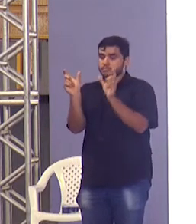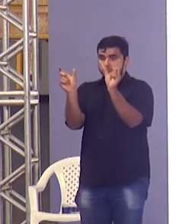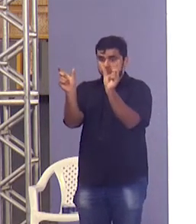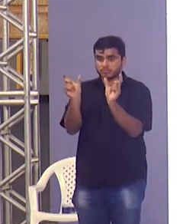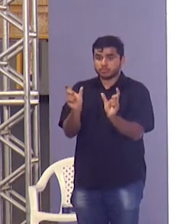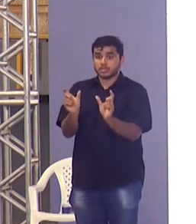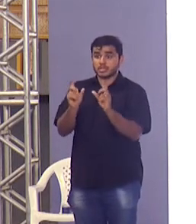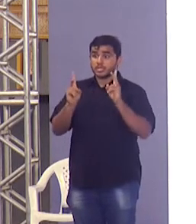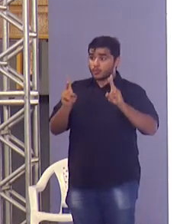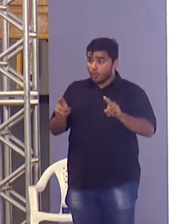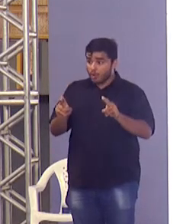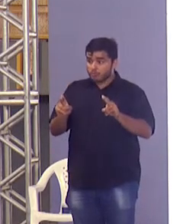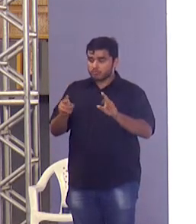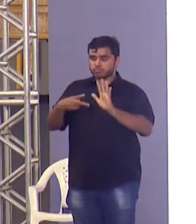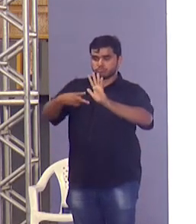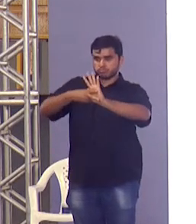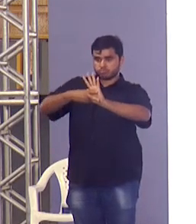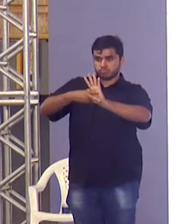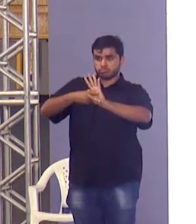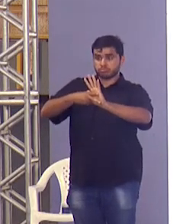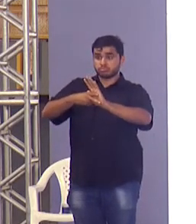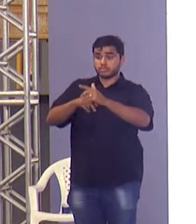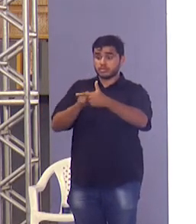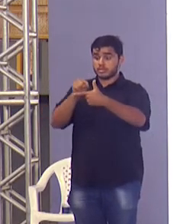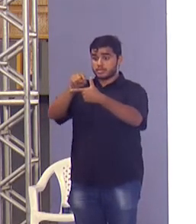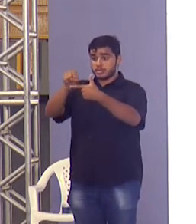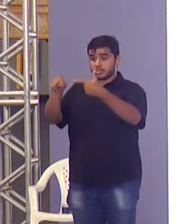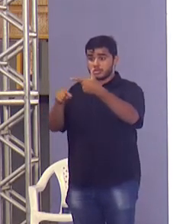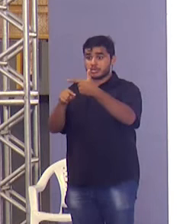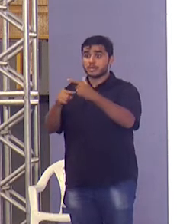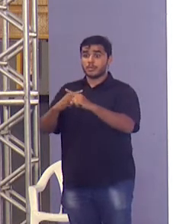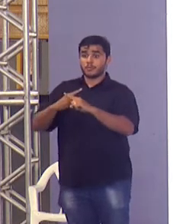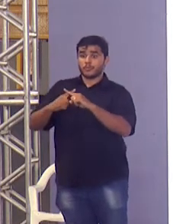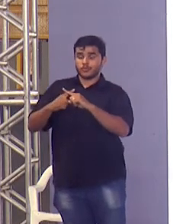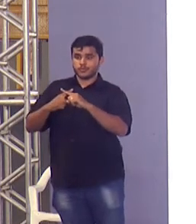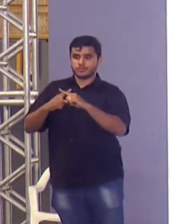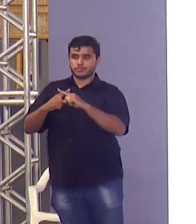Na divisão que vocês fizeram, quem era o divisor?